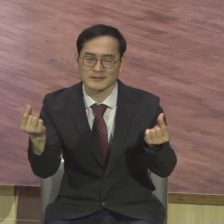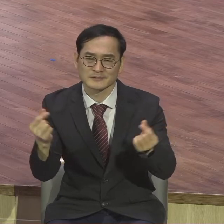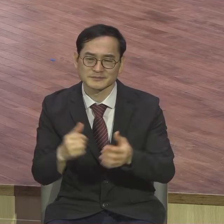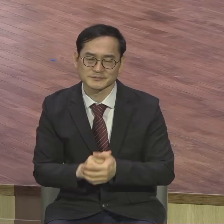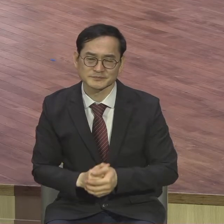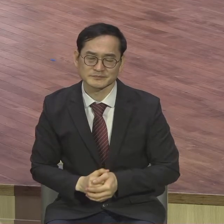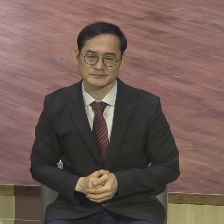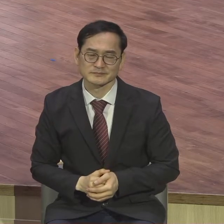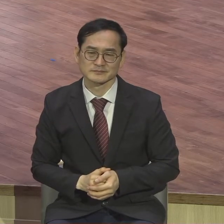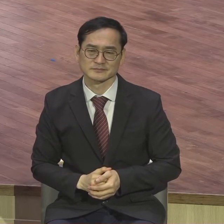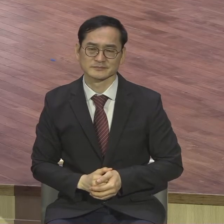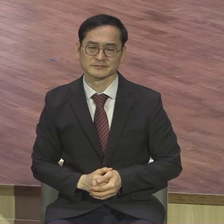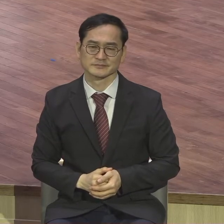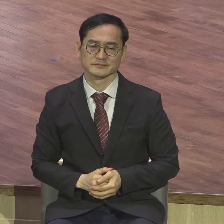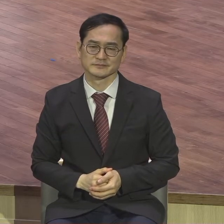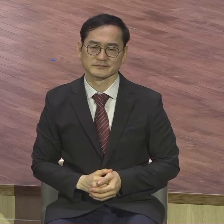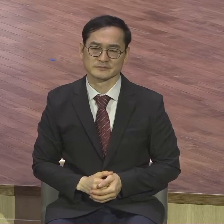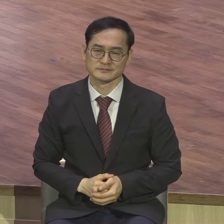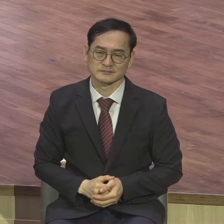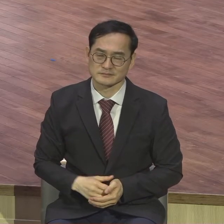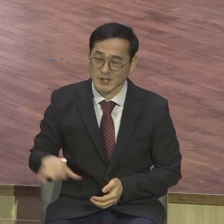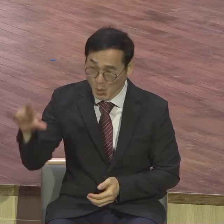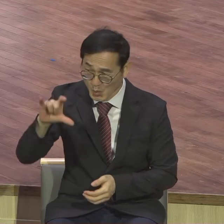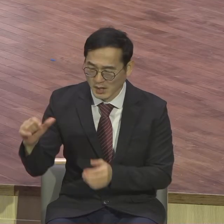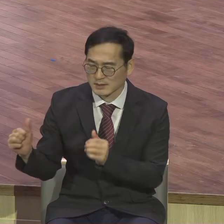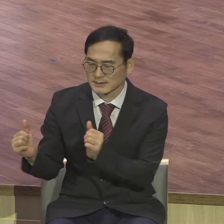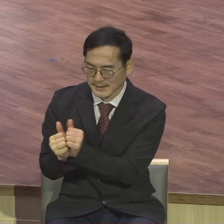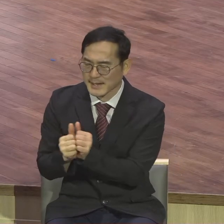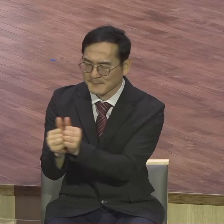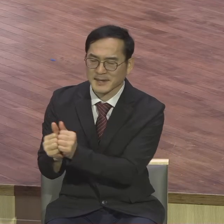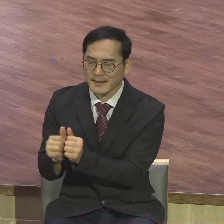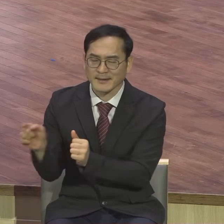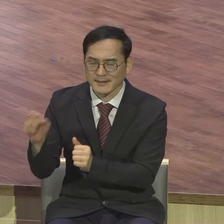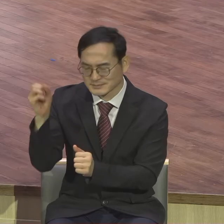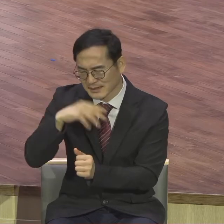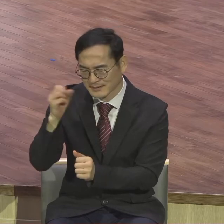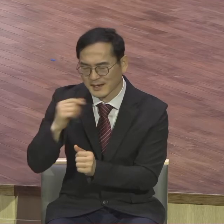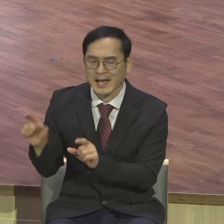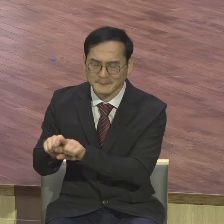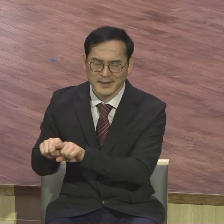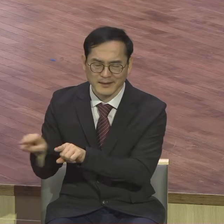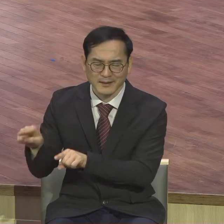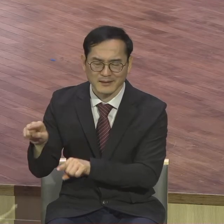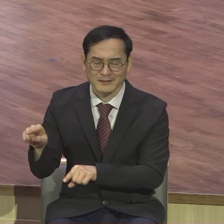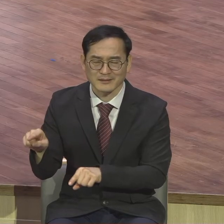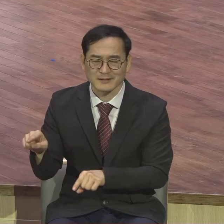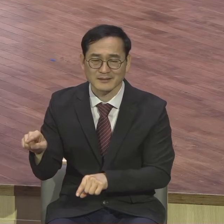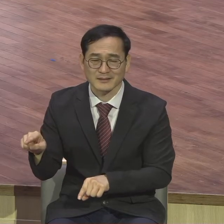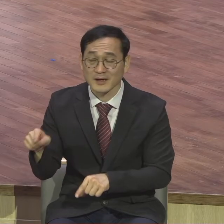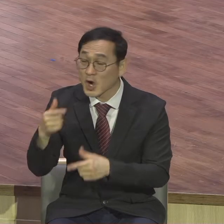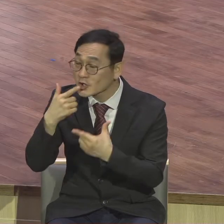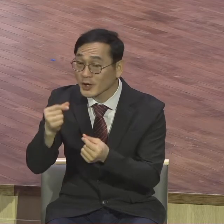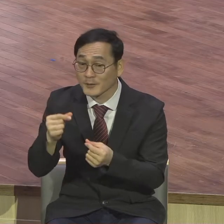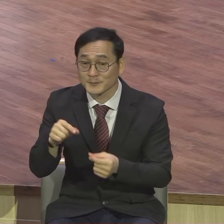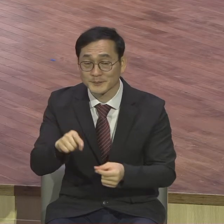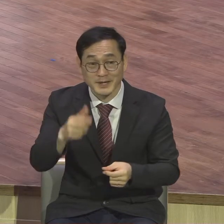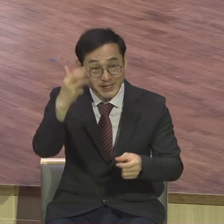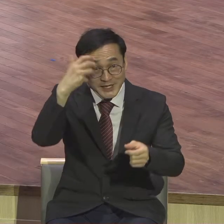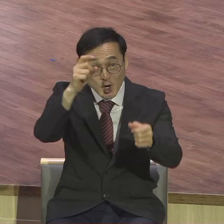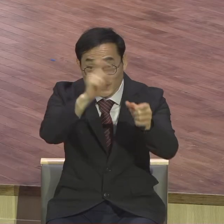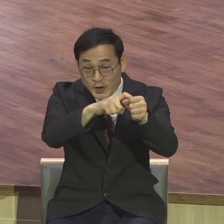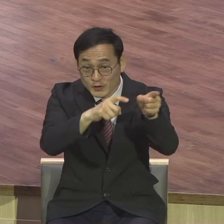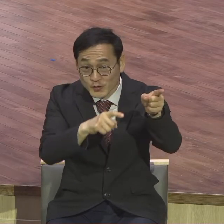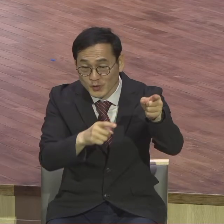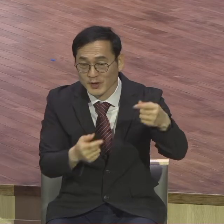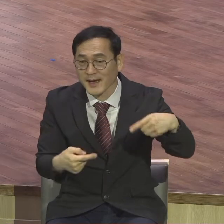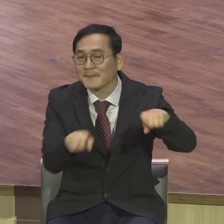영적으로 여러분 위드의 삶을 살시 바랍니다. 위드 너무 중요합니다. 다른 거 위드가